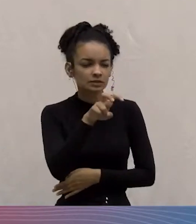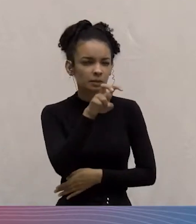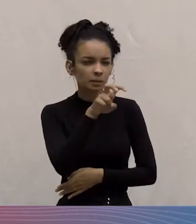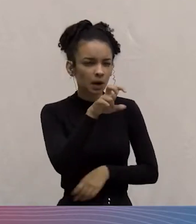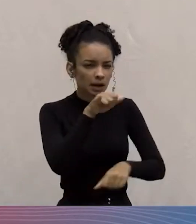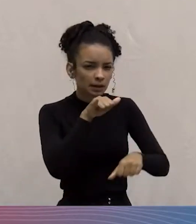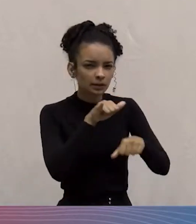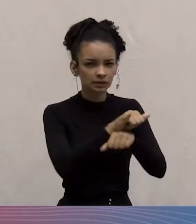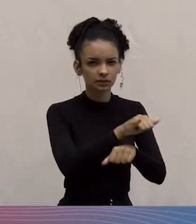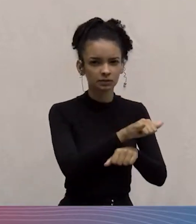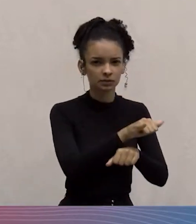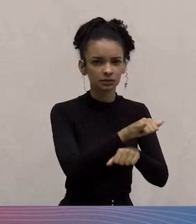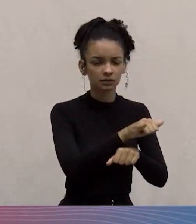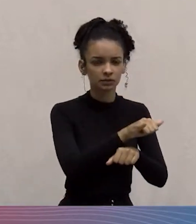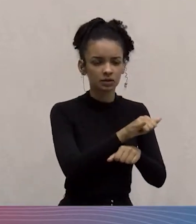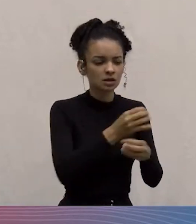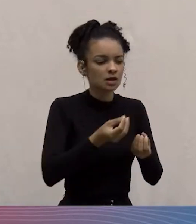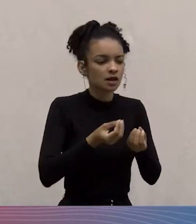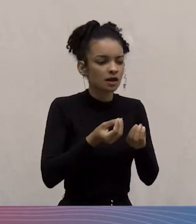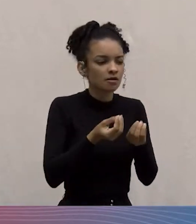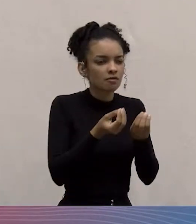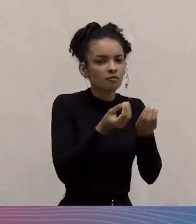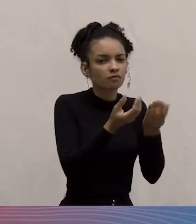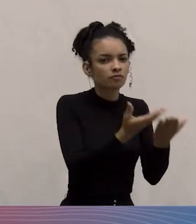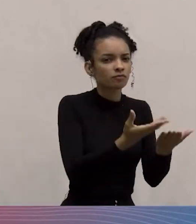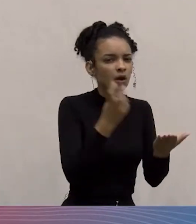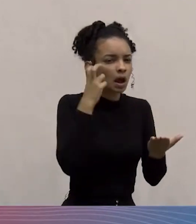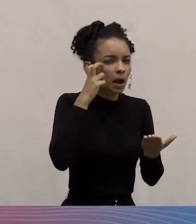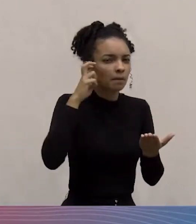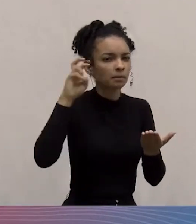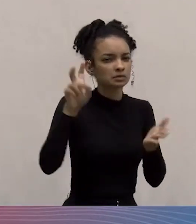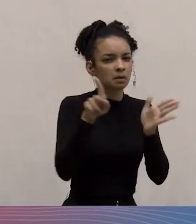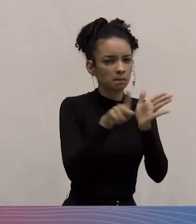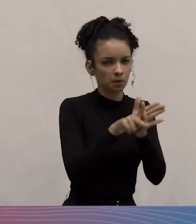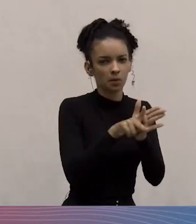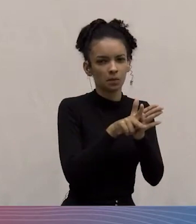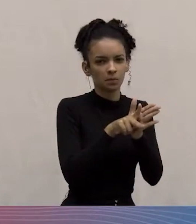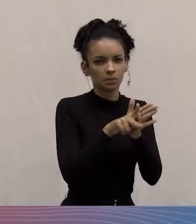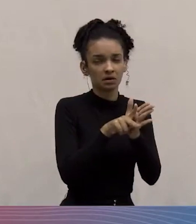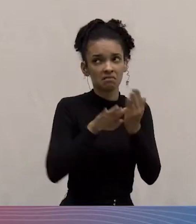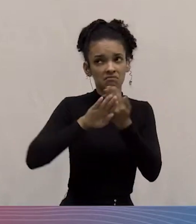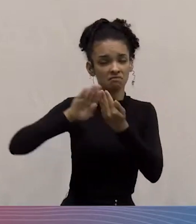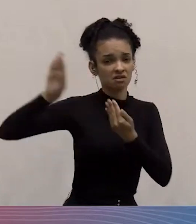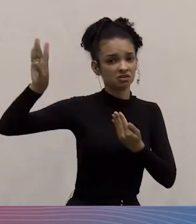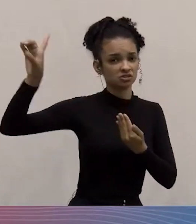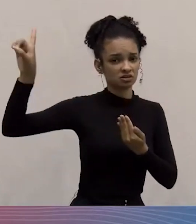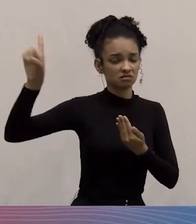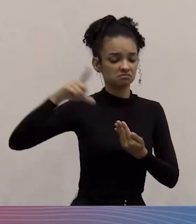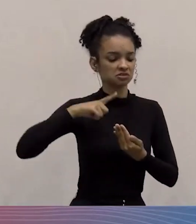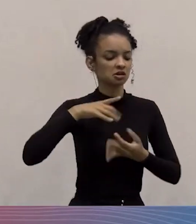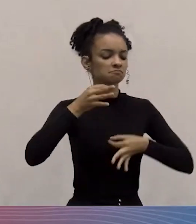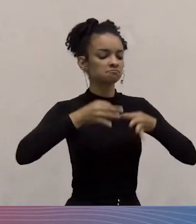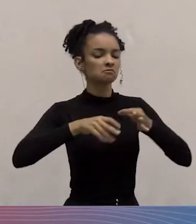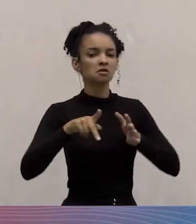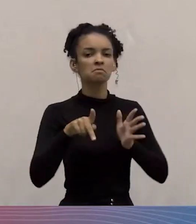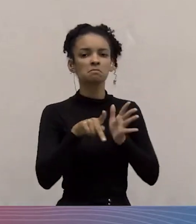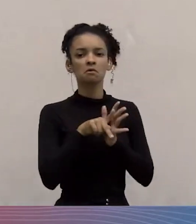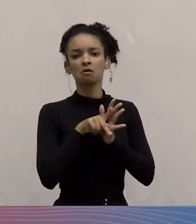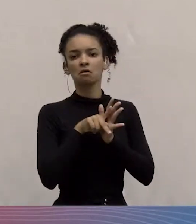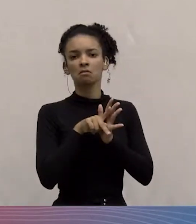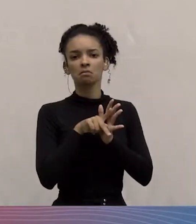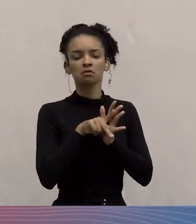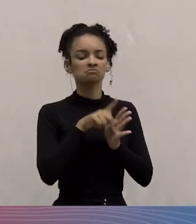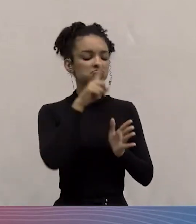ofereceu uma capacidade para o homem, sem Deus, julgar as coisas, fazer as